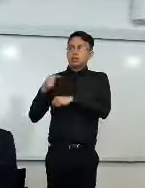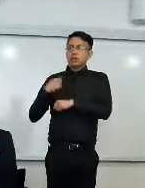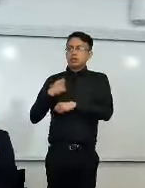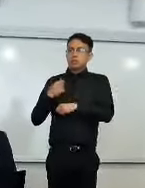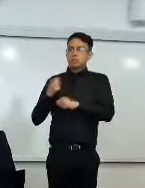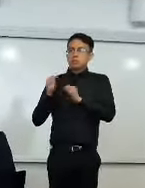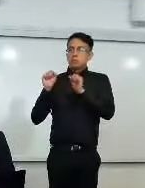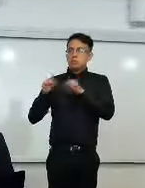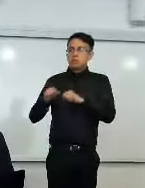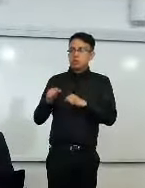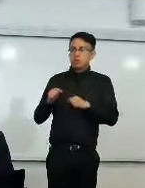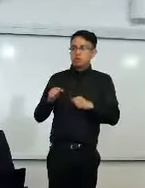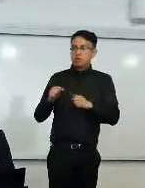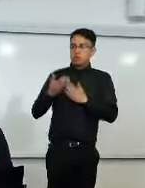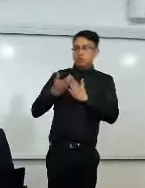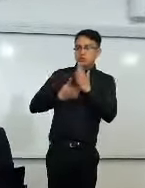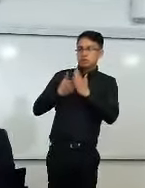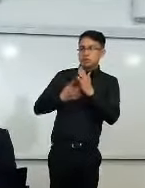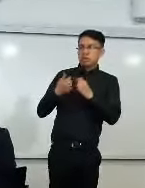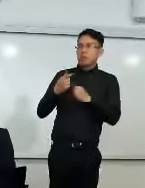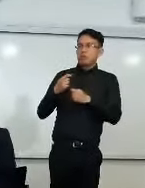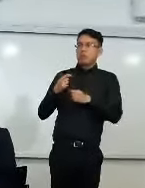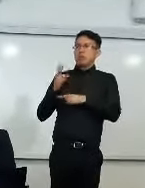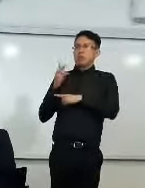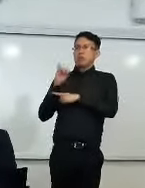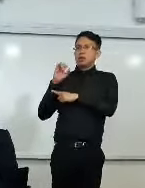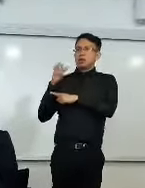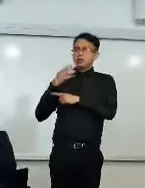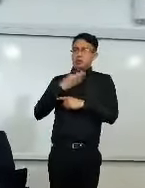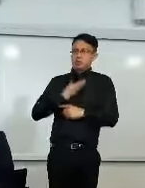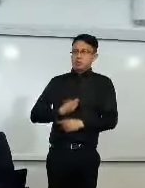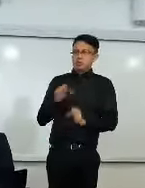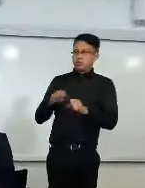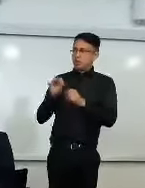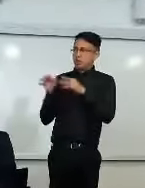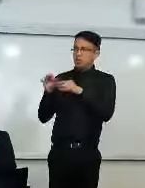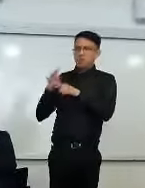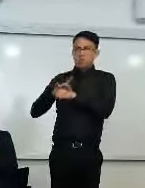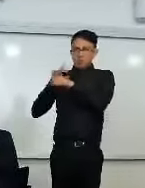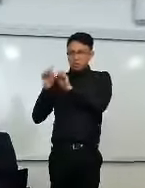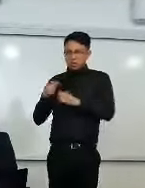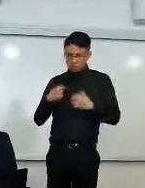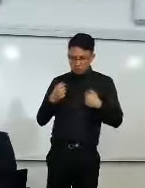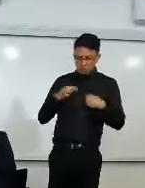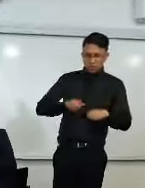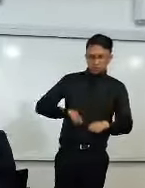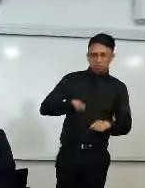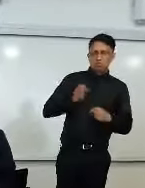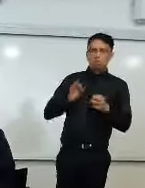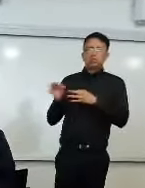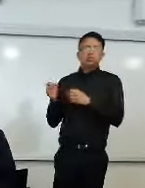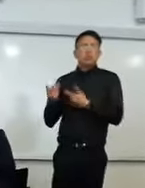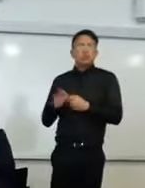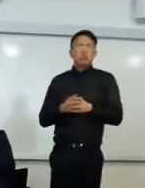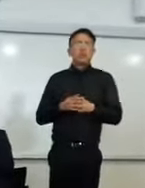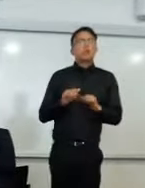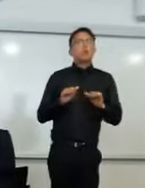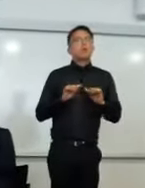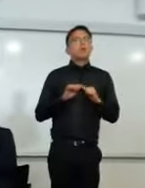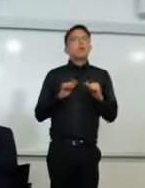VIH? Pero el certificado existe. Entonces, ¿qué también, cómo cuestionamos? Es ¿qué elementos se dan a esos profesionales? ¿Cómo las universidades